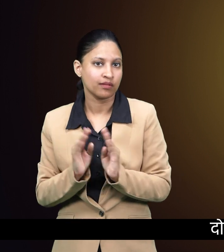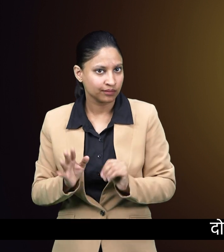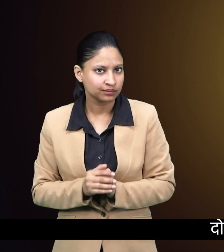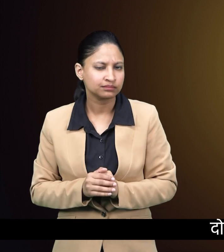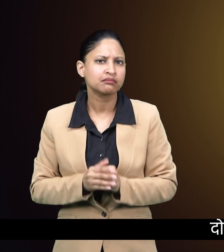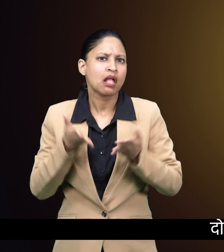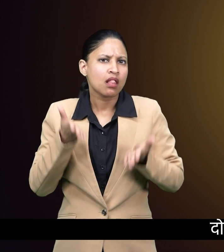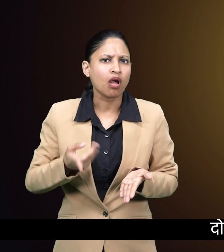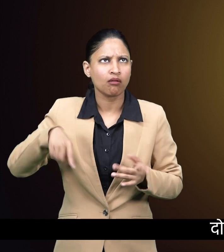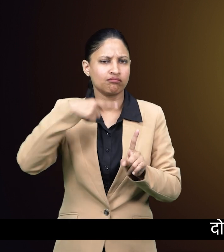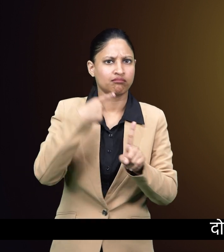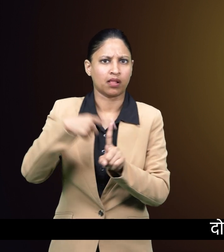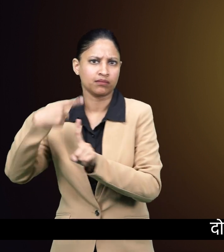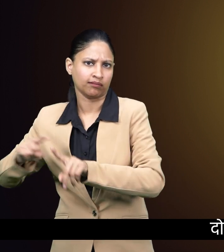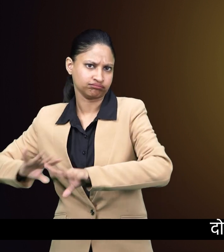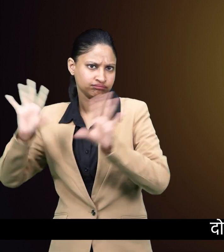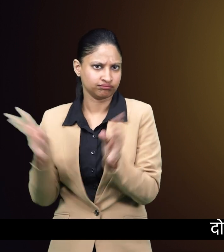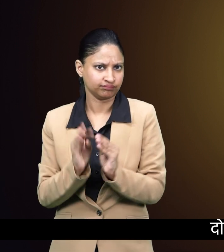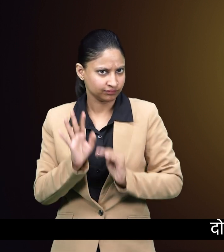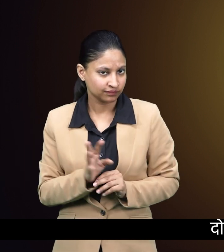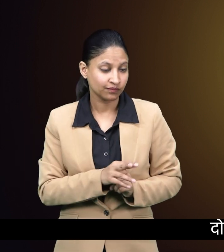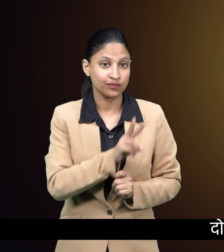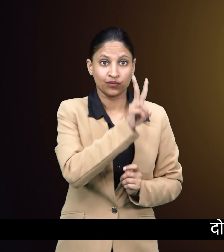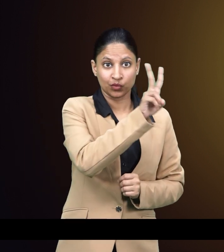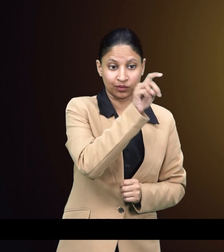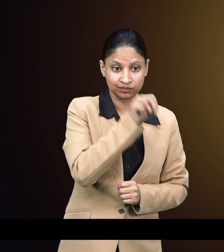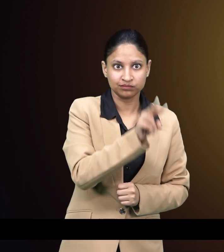दोन्ही क्षेत्रफळांची बेरीज करा.